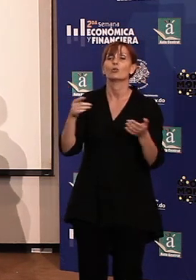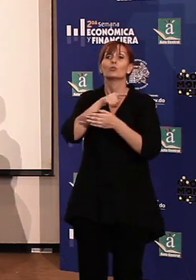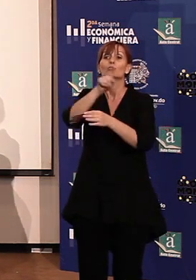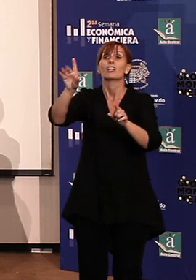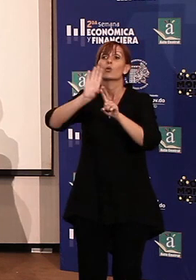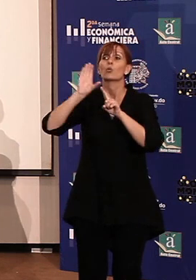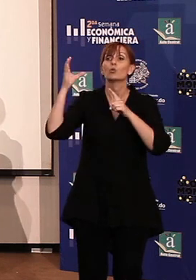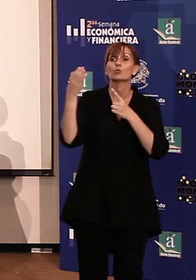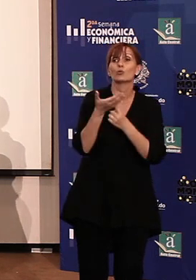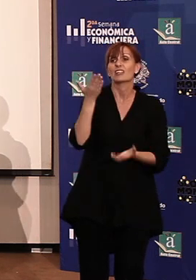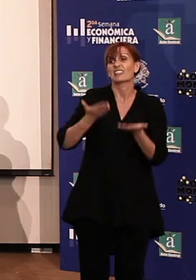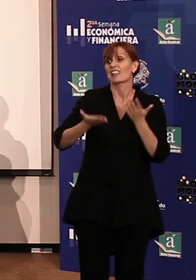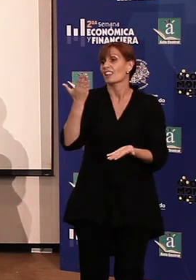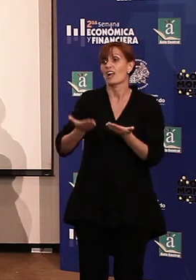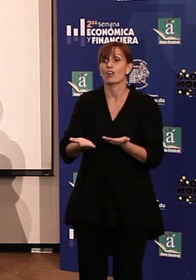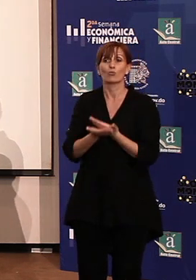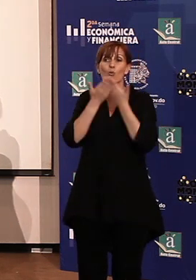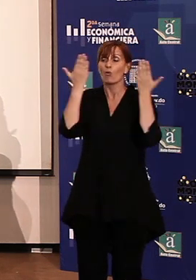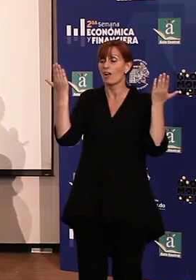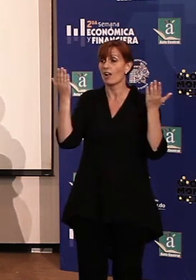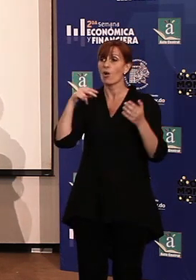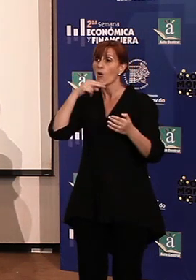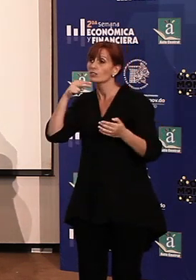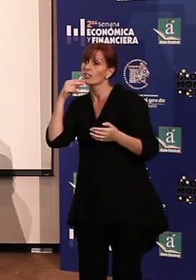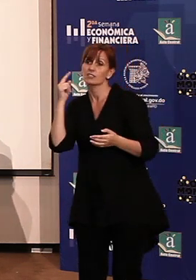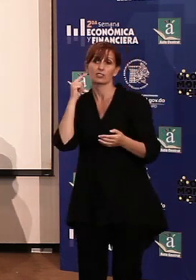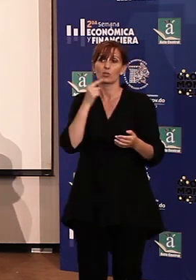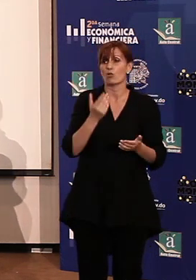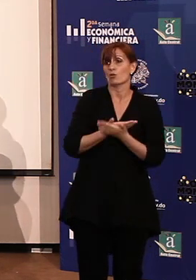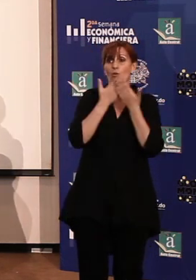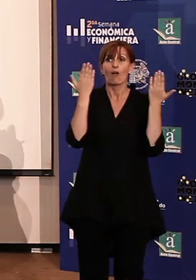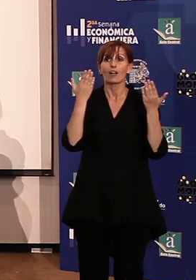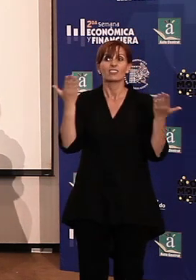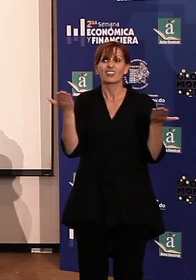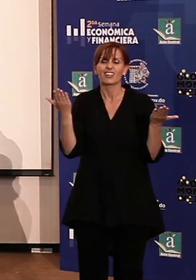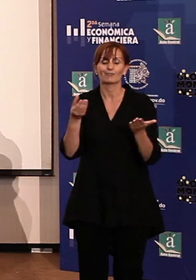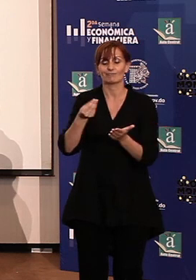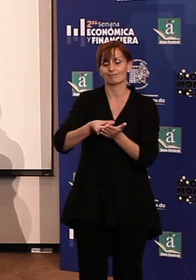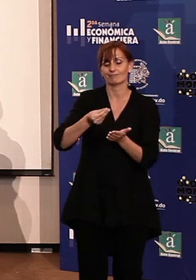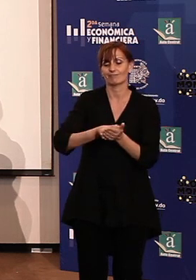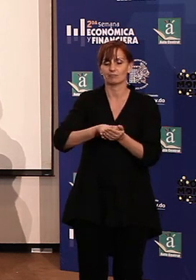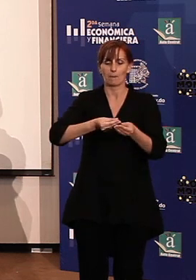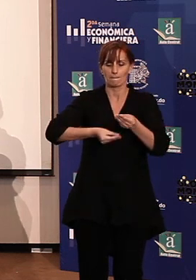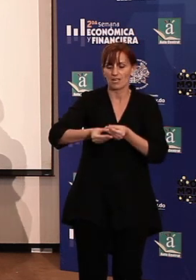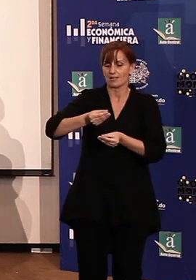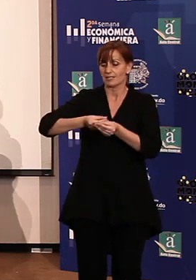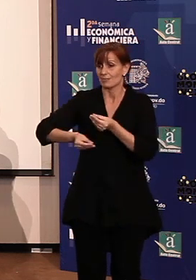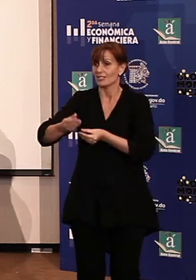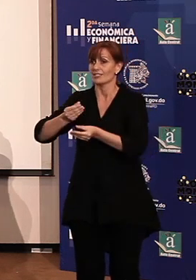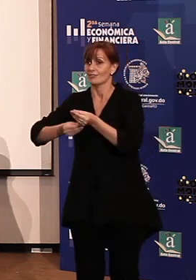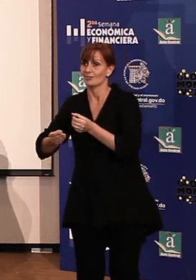que no tenemos ni los oyentes ni los sordos de administrar finanzas entonces eso es muy importante porque